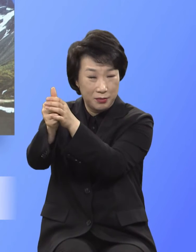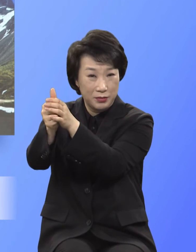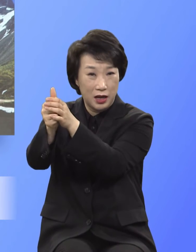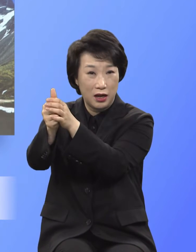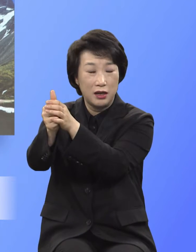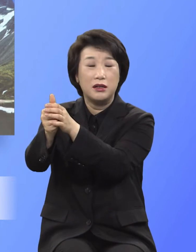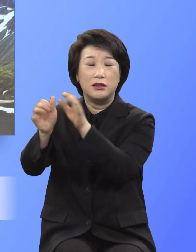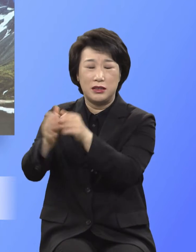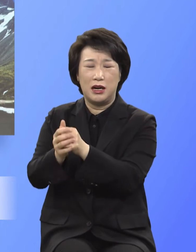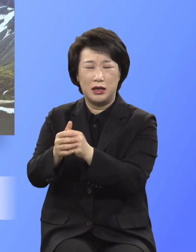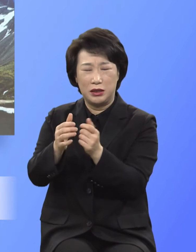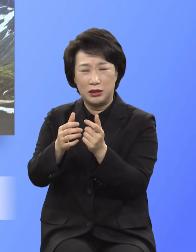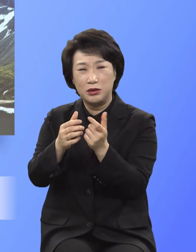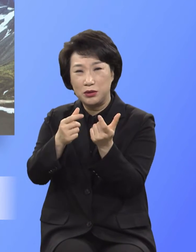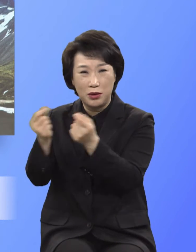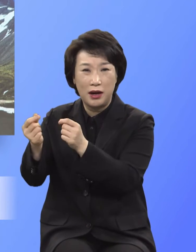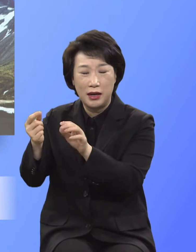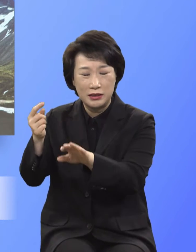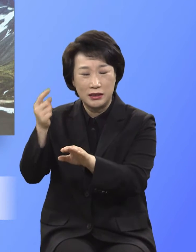질고와 똑같이 여기시고